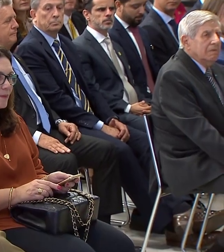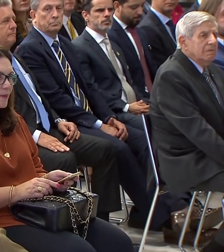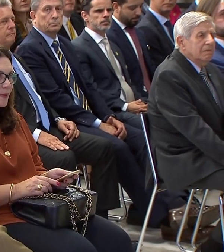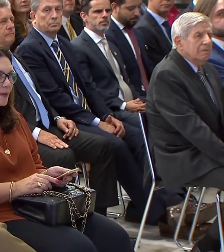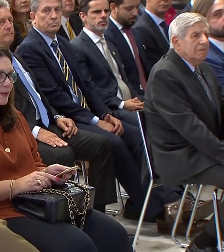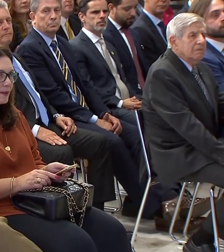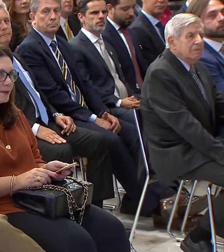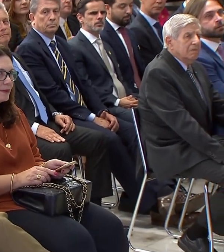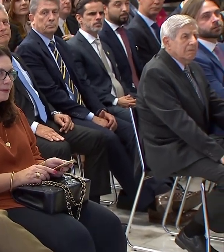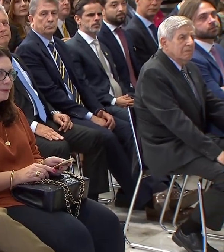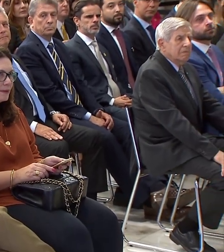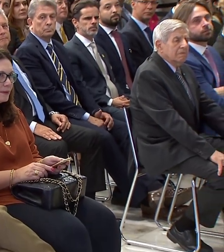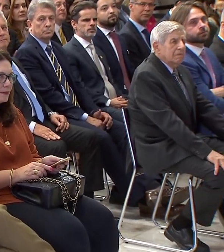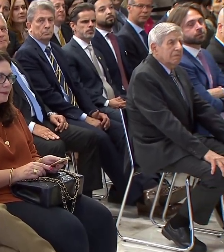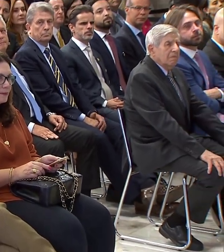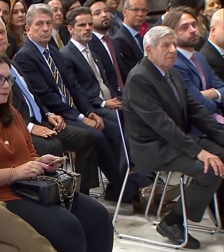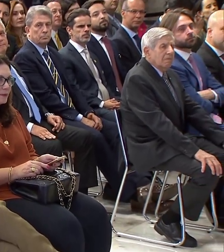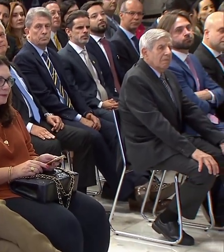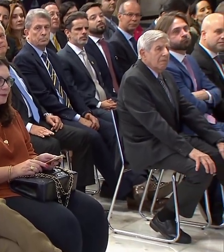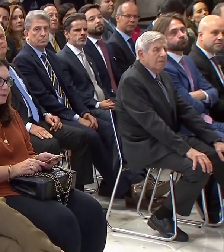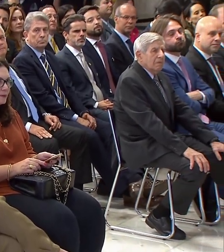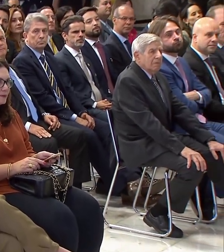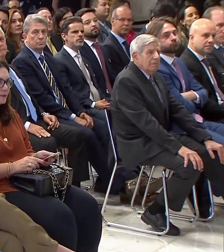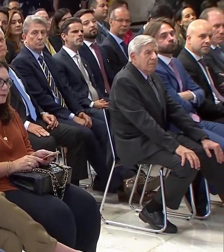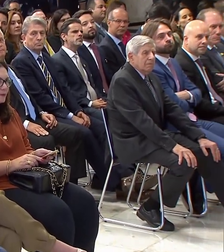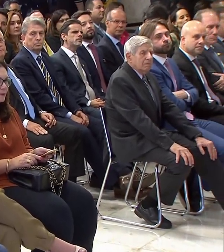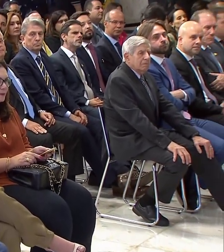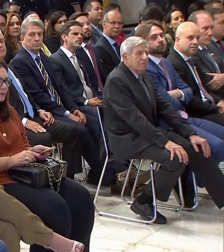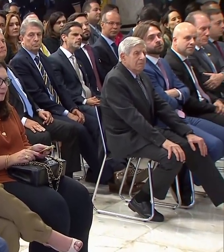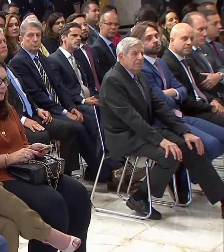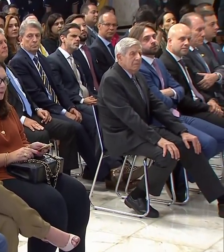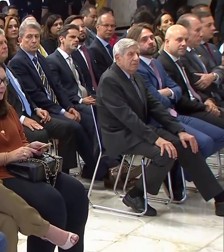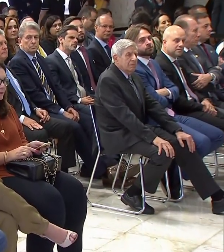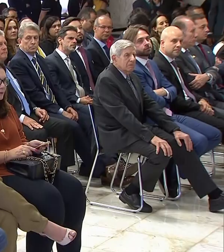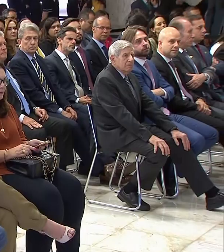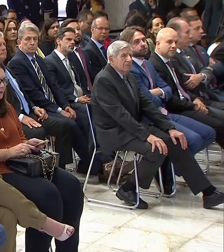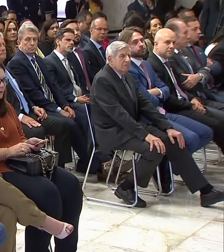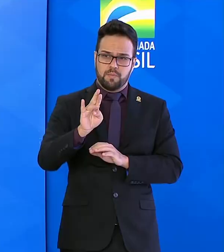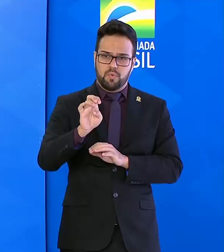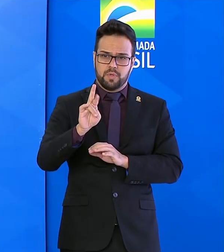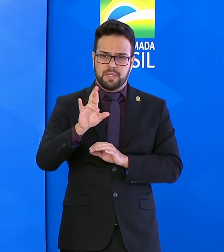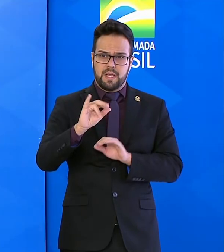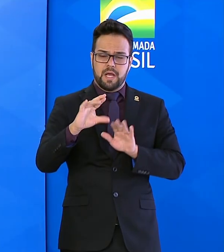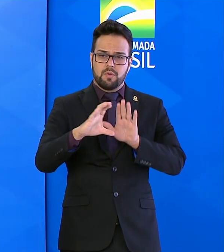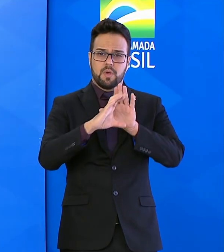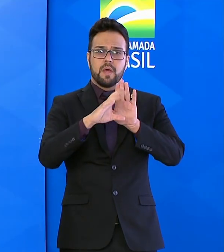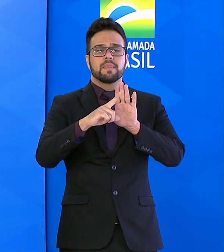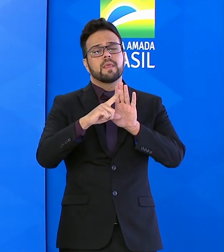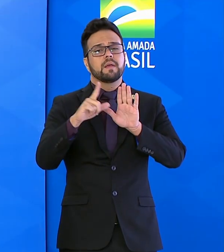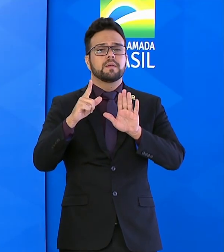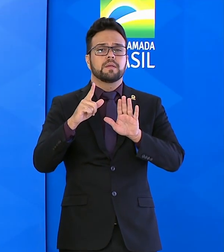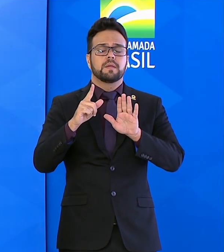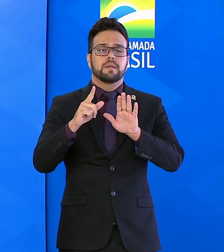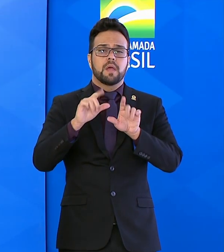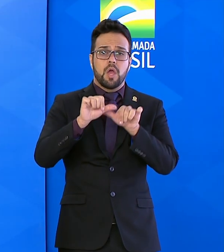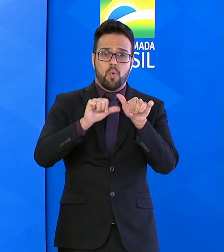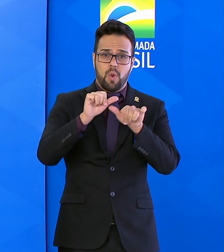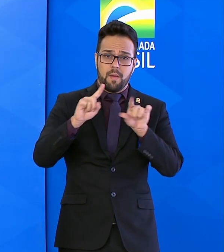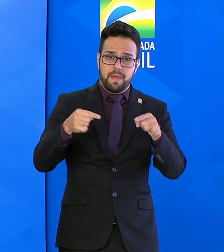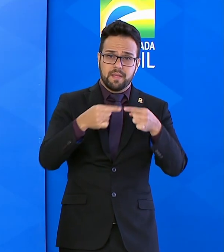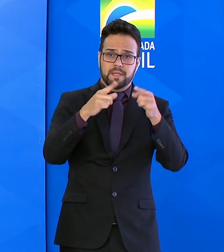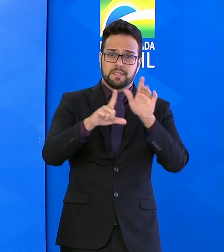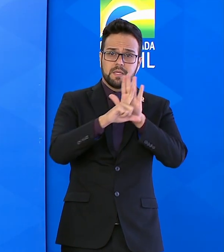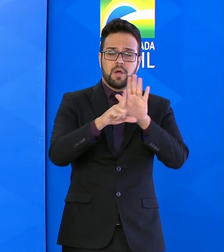medida provisória do contribuinte legal substitui os parcelamentos especiais conhecidos como refis. A ideia é que a nova forma de